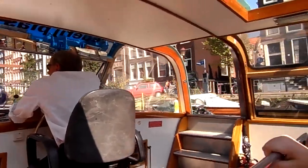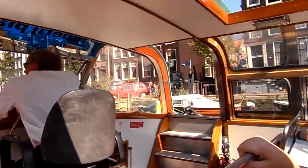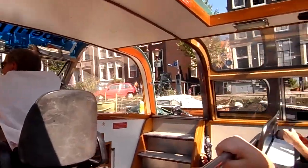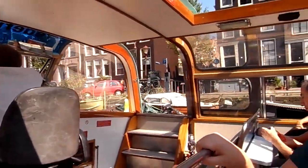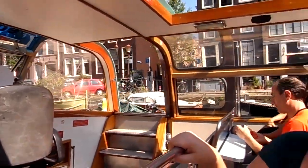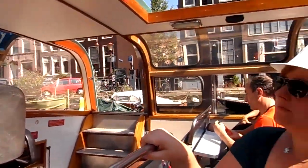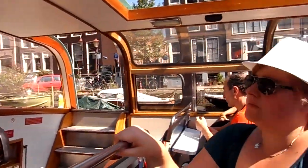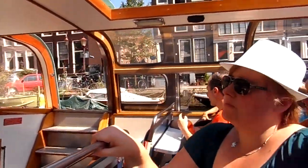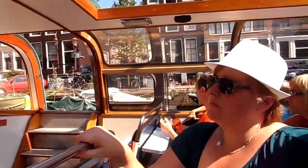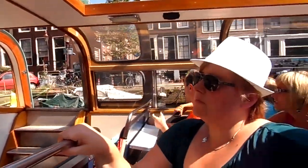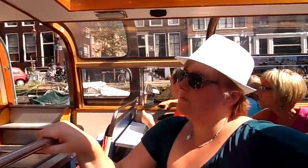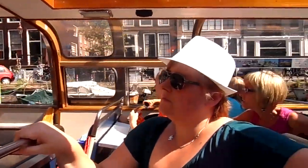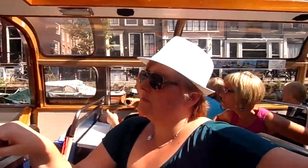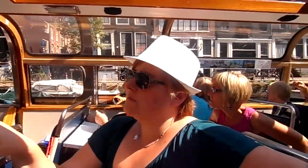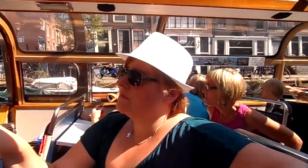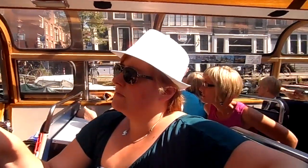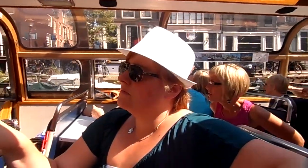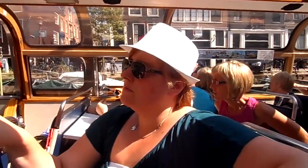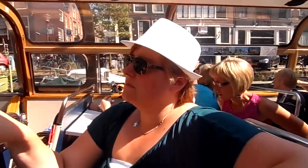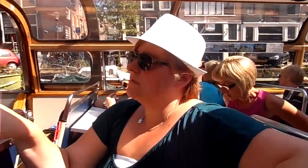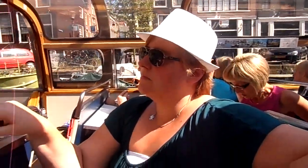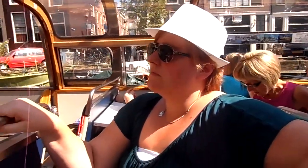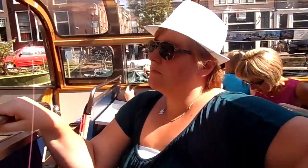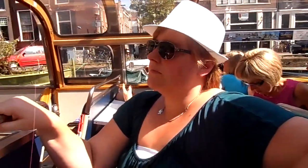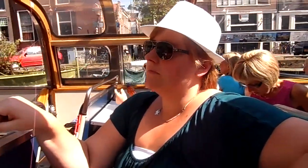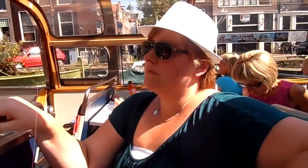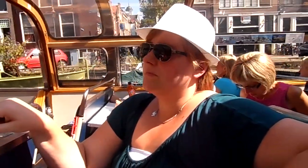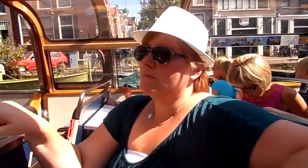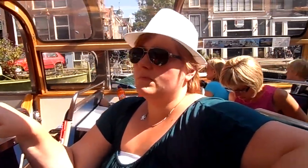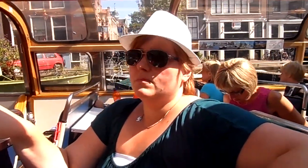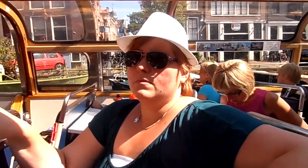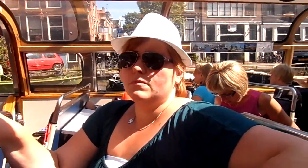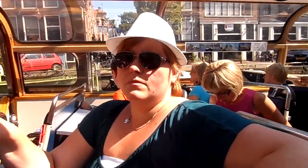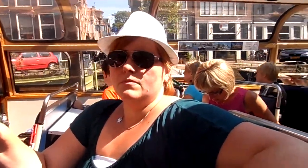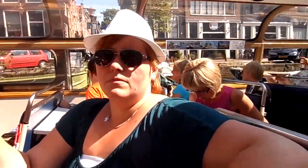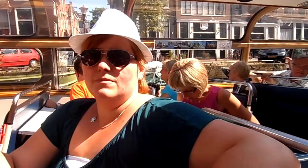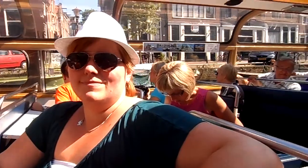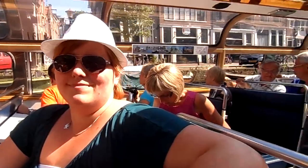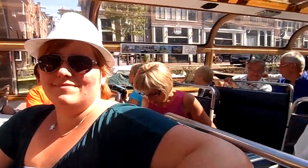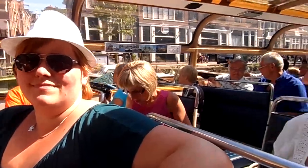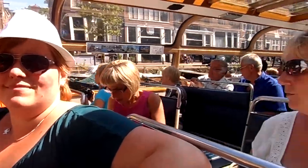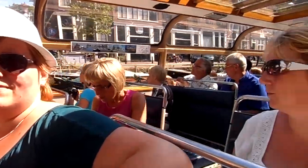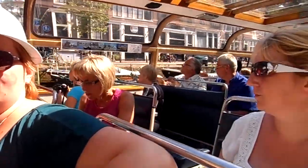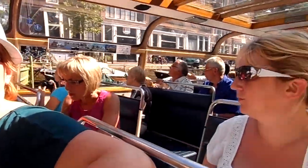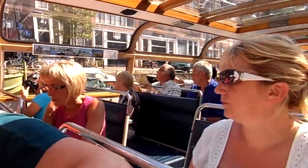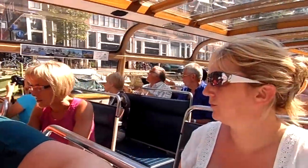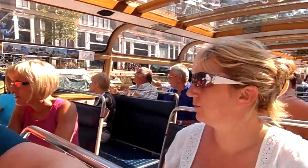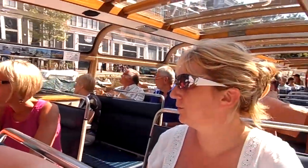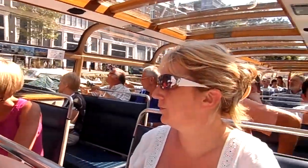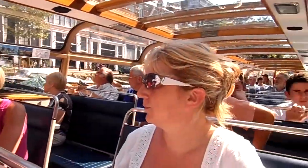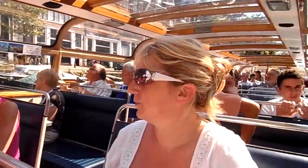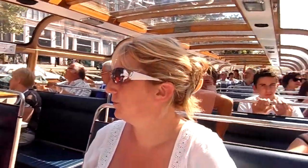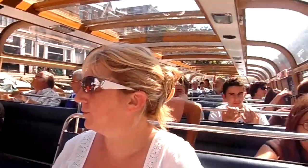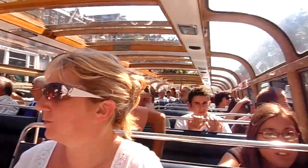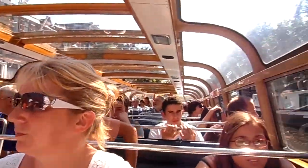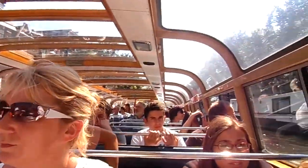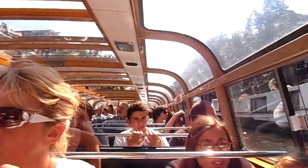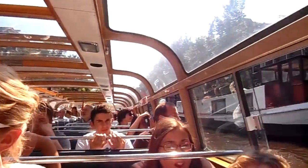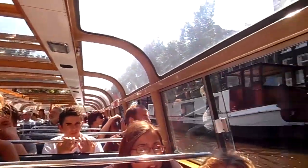Art von Häusern bauen wichtig. Dies bedeutete, dass die Spitze der Giebel etwas nach vorne bog. So war es